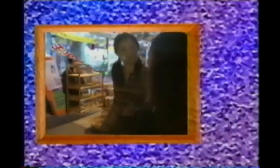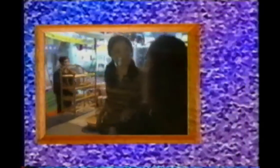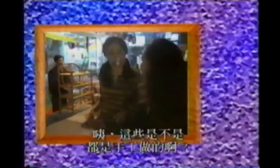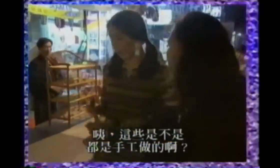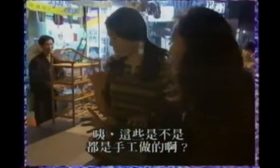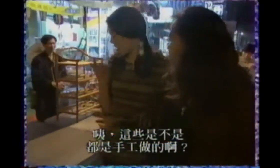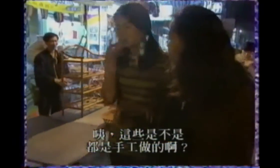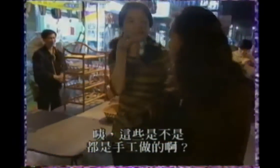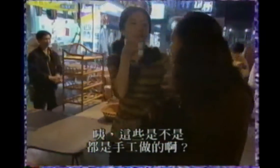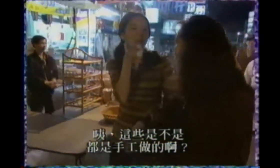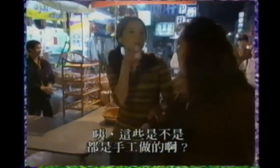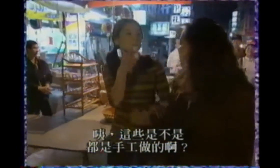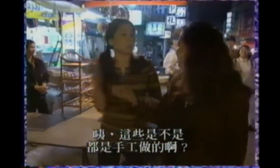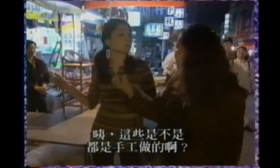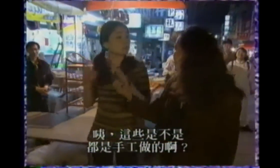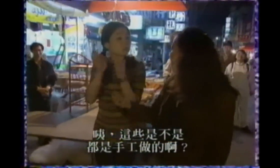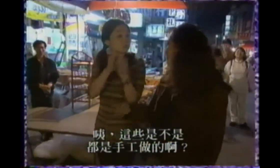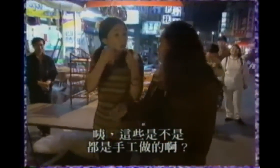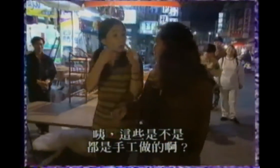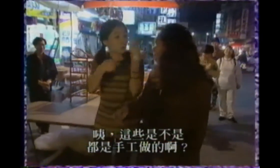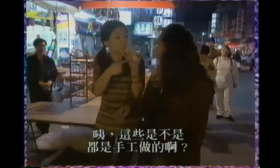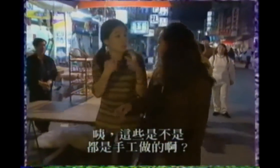哎，这些是不是都是手工做的？